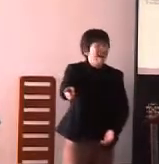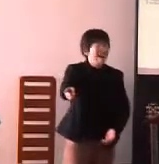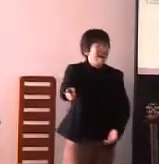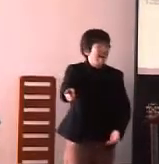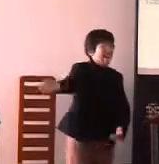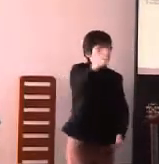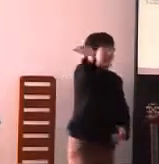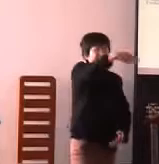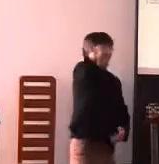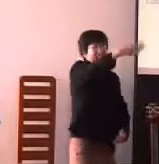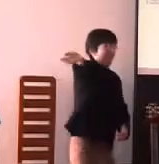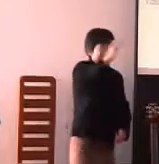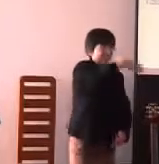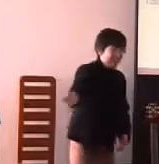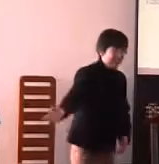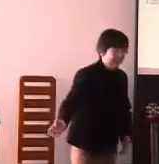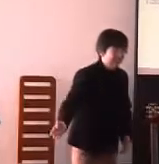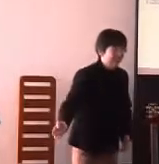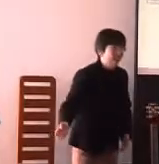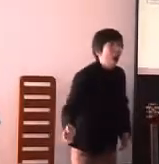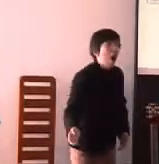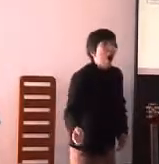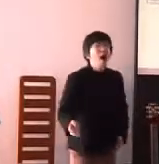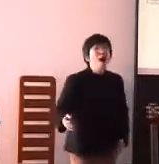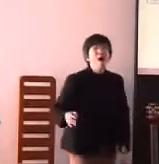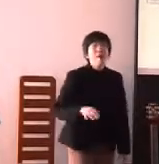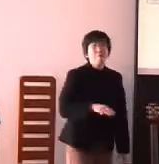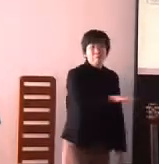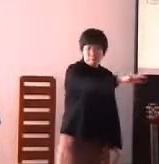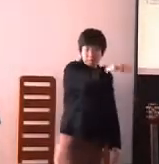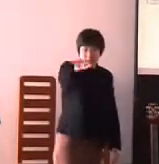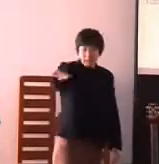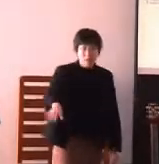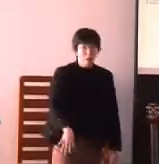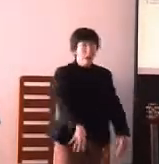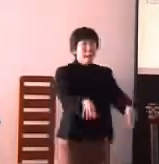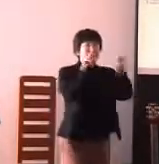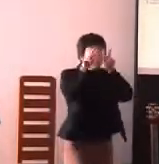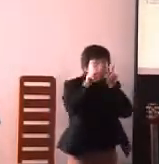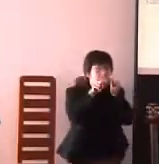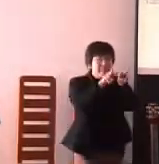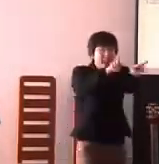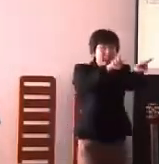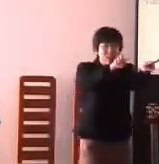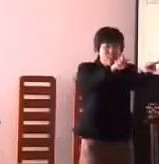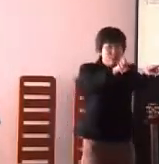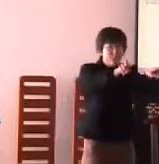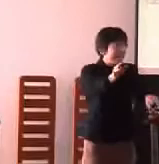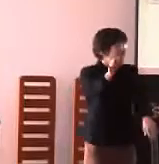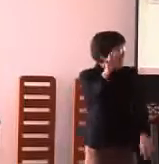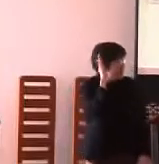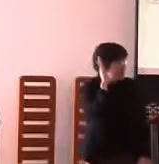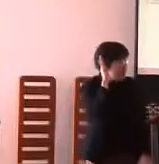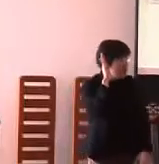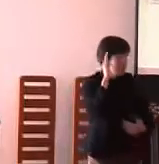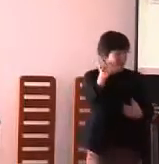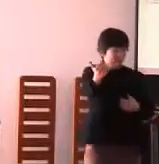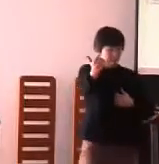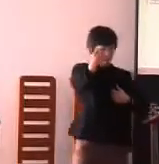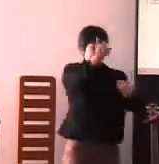みんな見てる、聞いてる、受け入れる心が神様